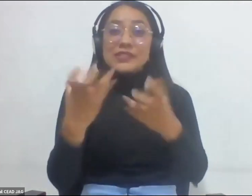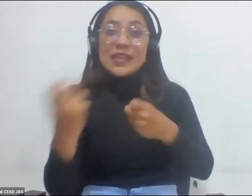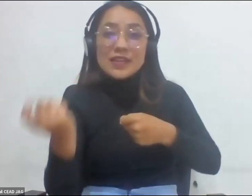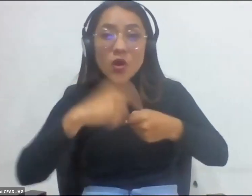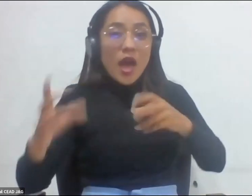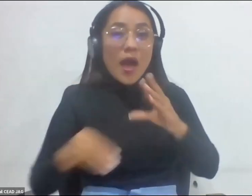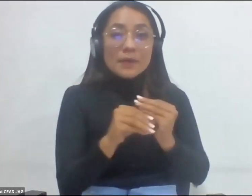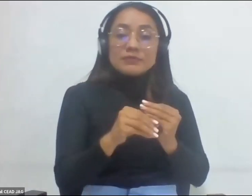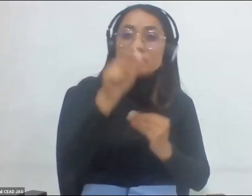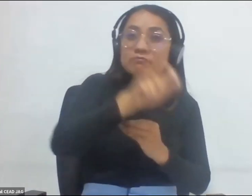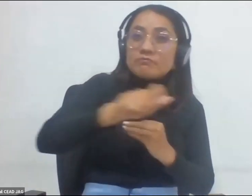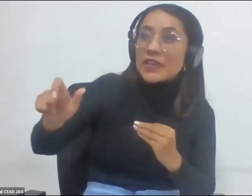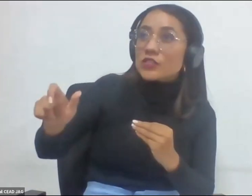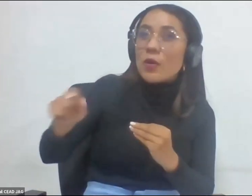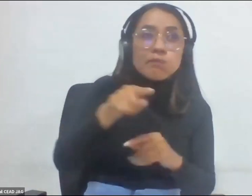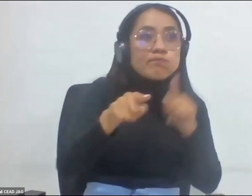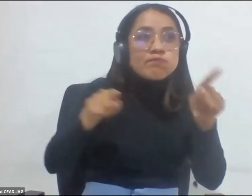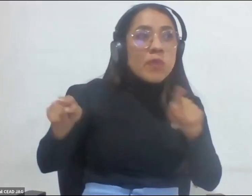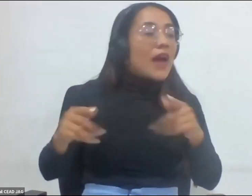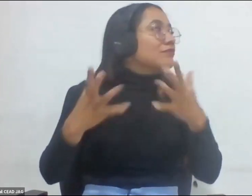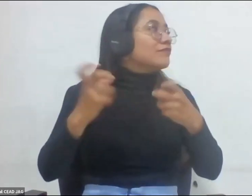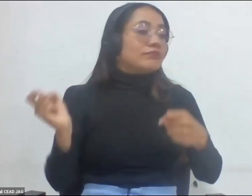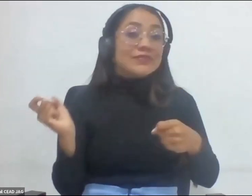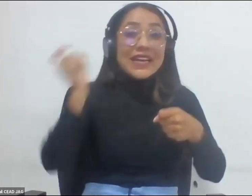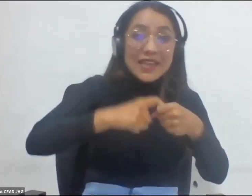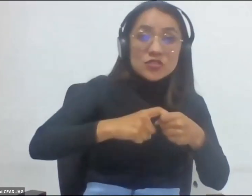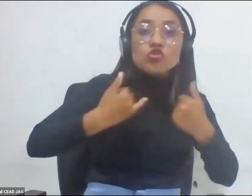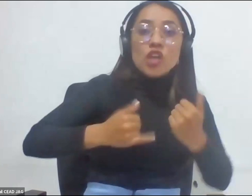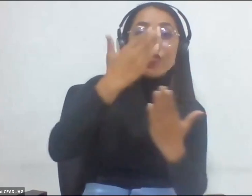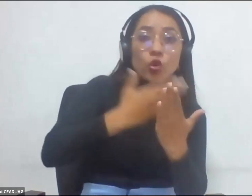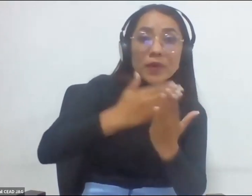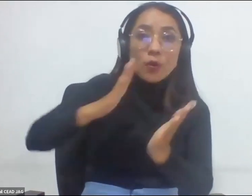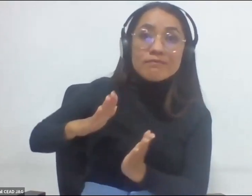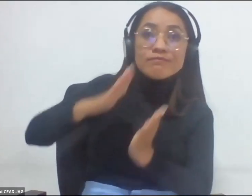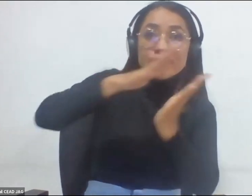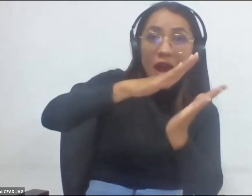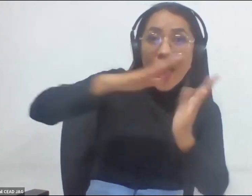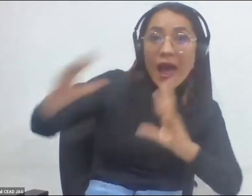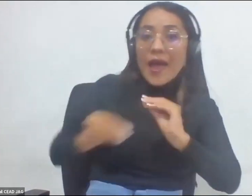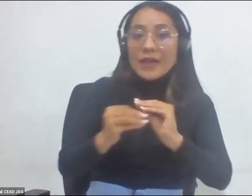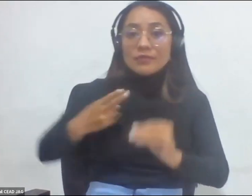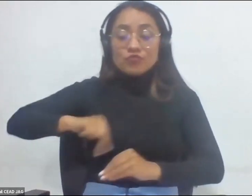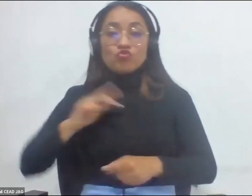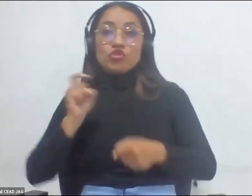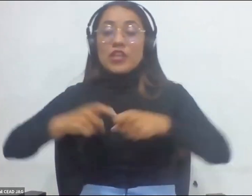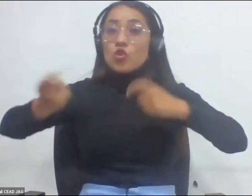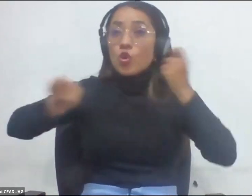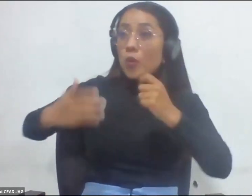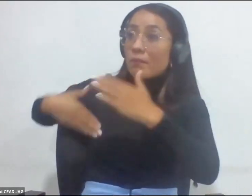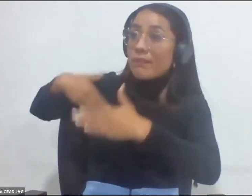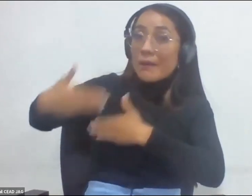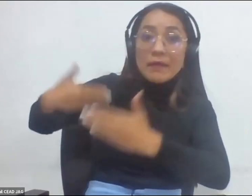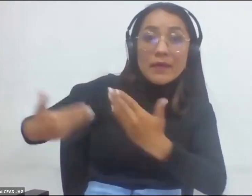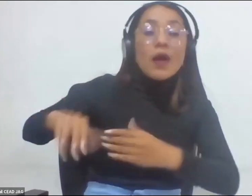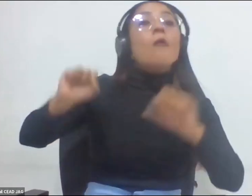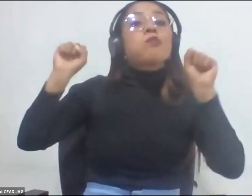beneficiarios generaban el registro entregaban la documentación generábamos desde registro y control un proceso de